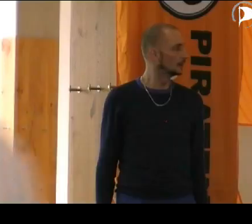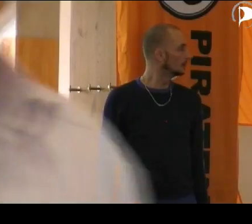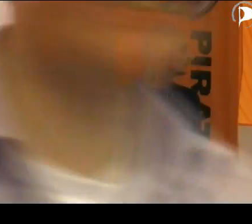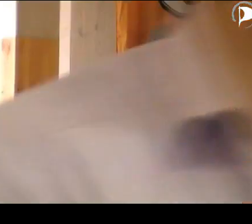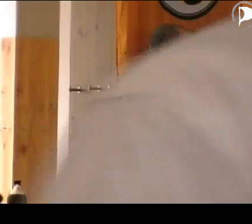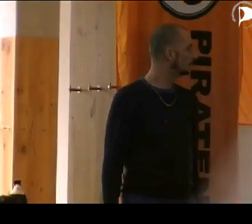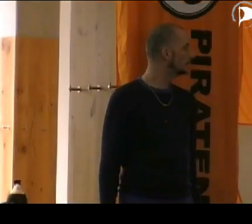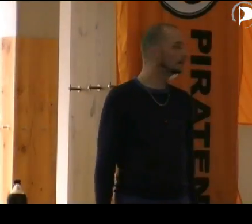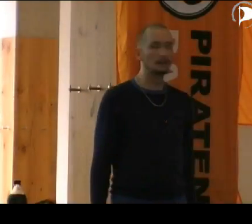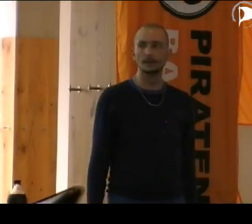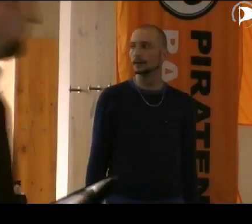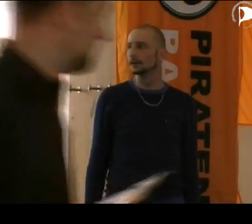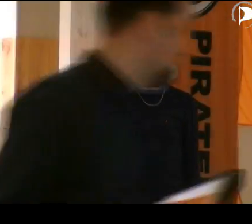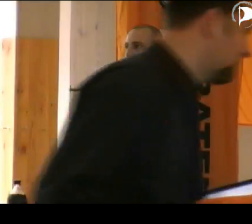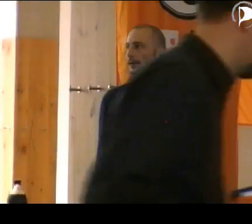ja